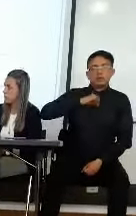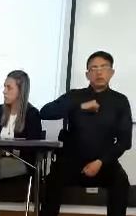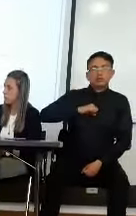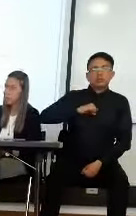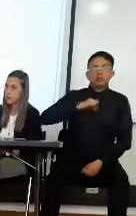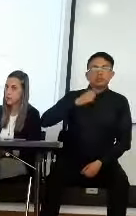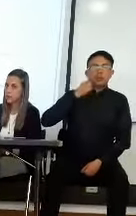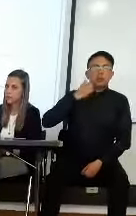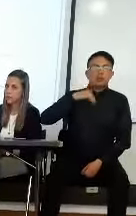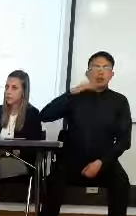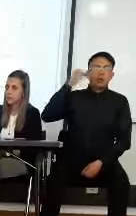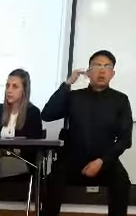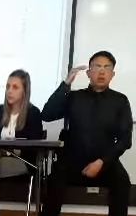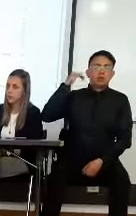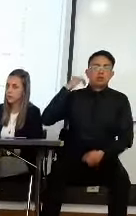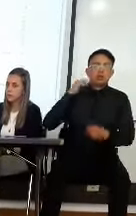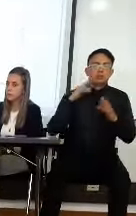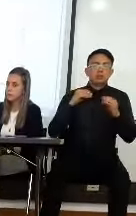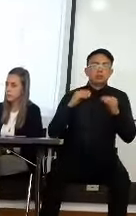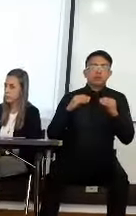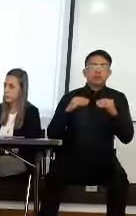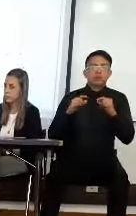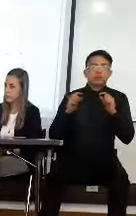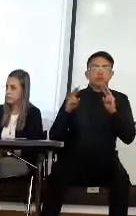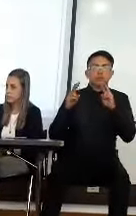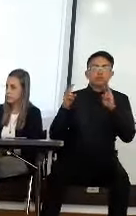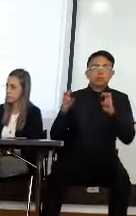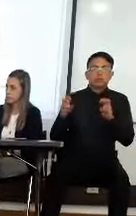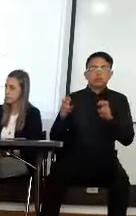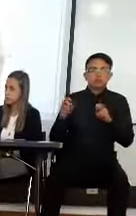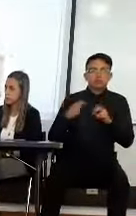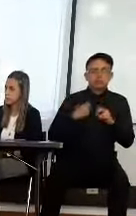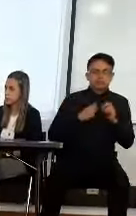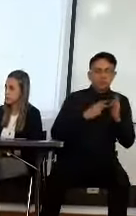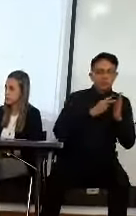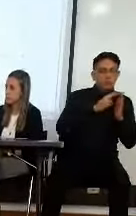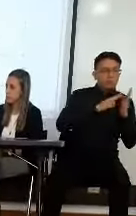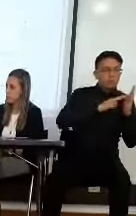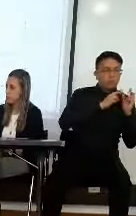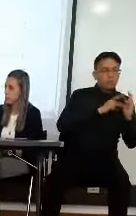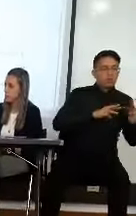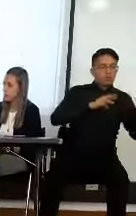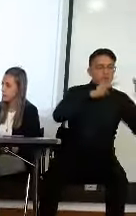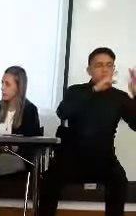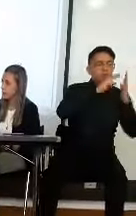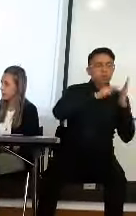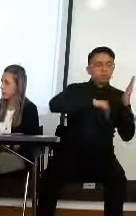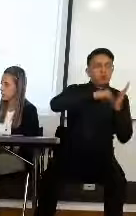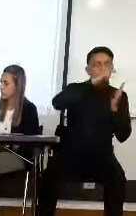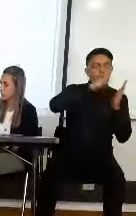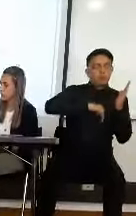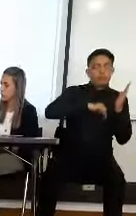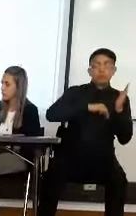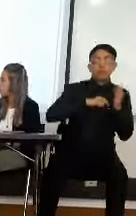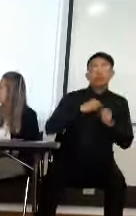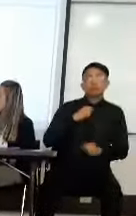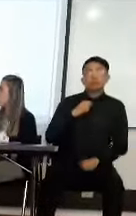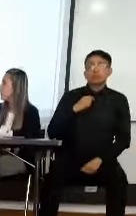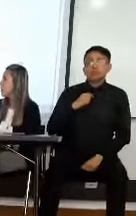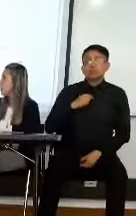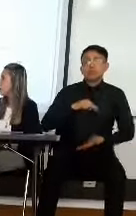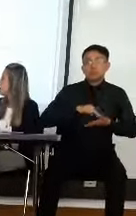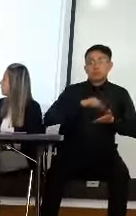sido hablado desde hace tiempo hasta ahora con el tema de la ratificación de la Convención por Colombia, se empiezan a trabajar todos estos temas, a mirar